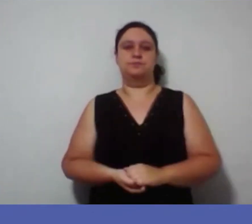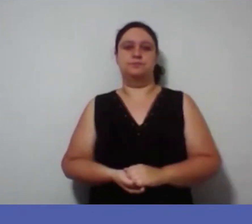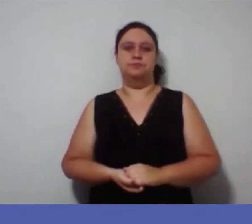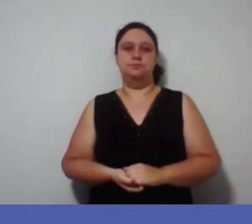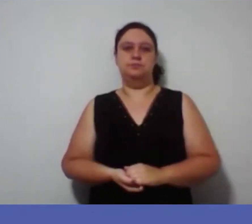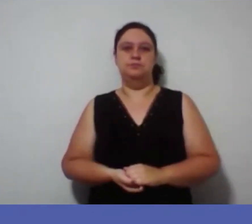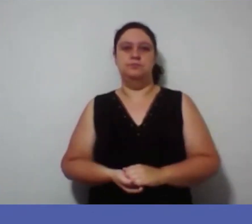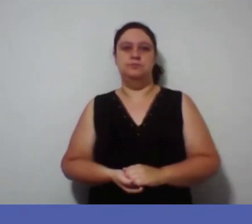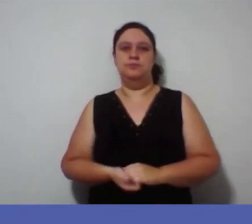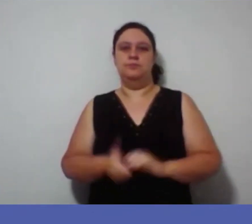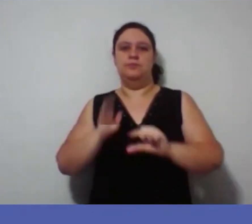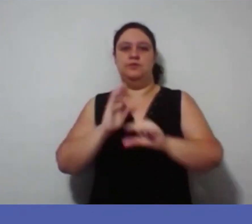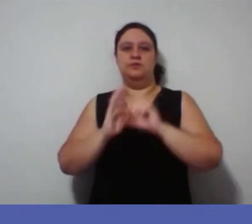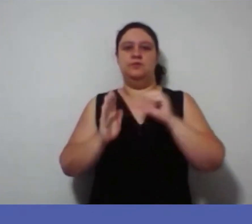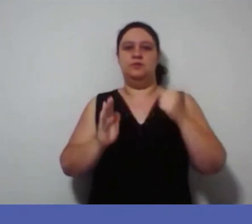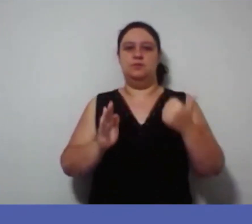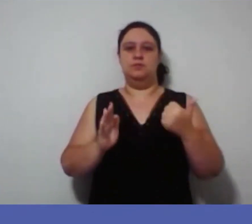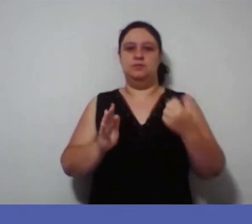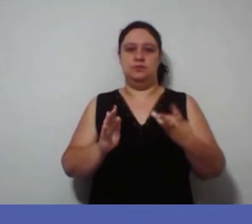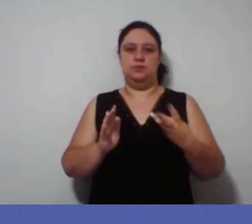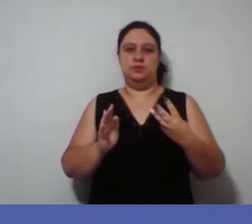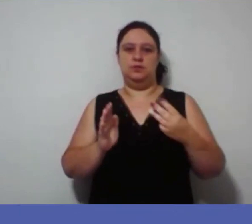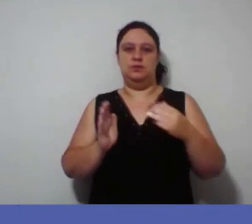versículos de 13 até 15, diz assim: